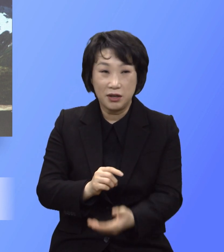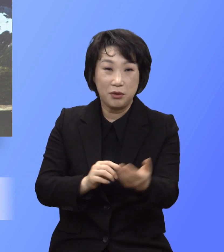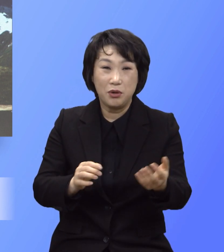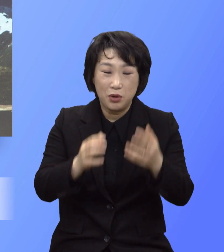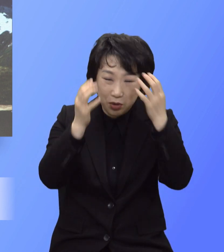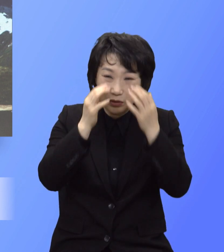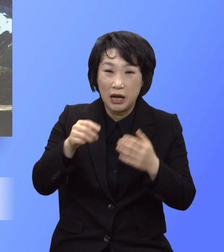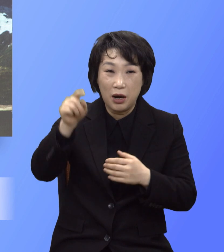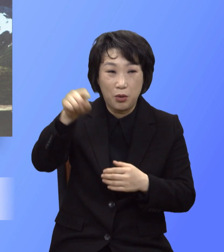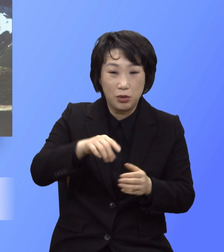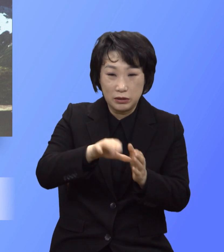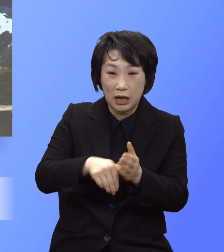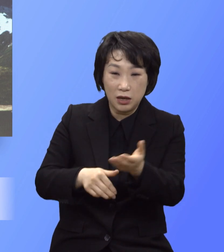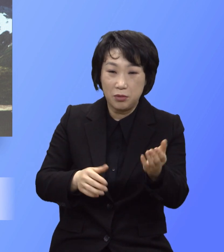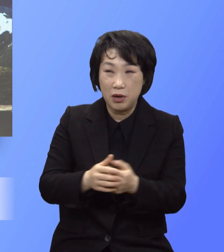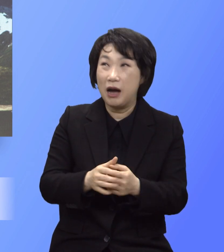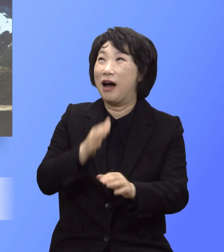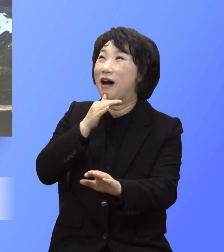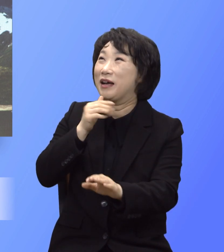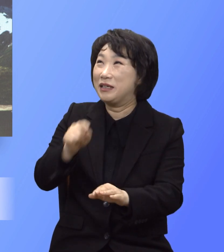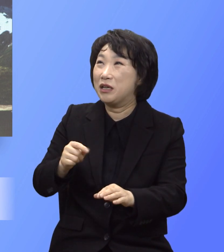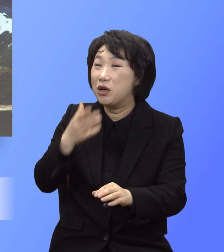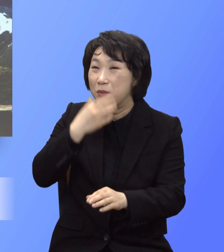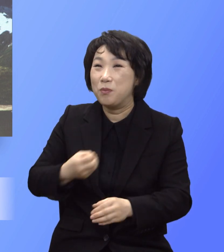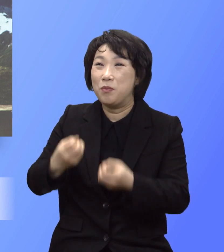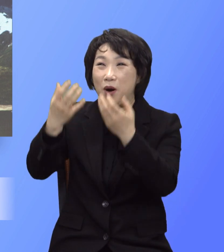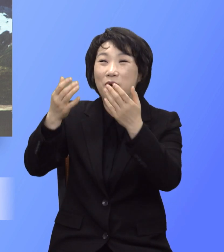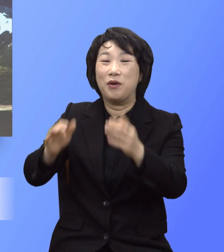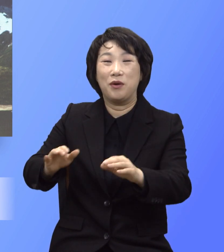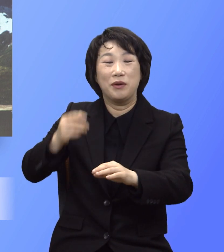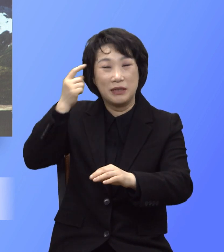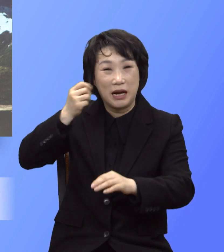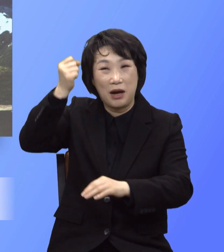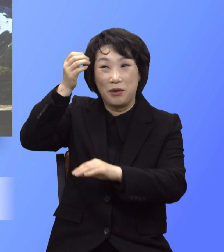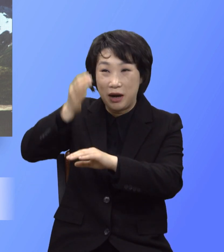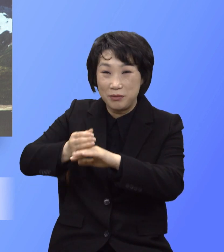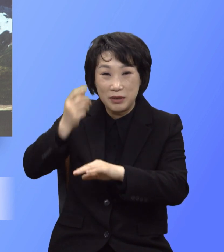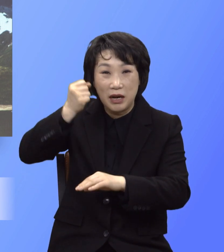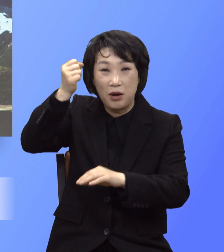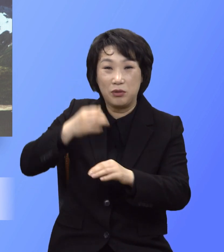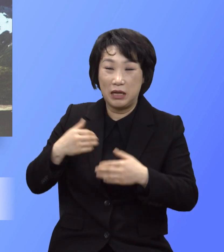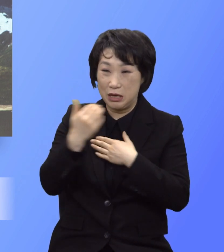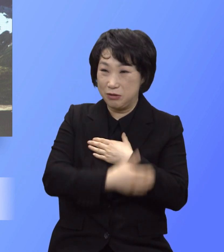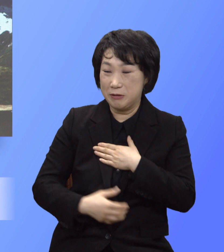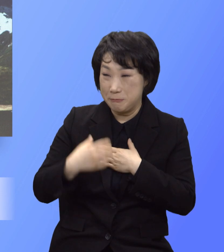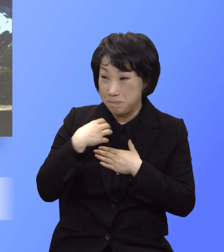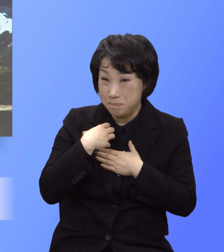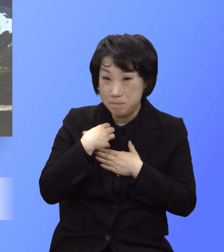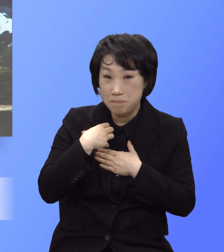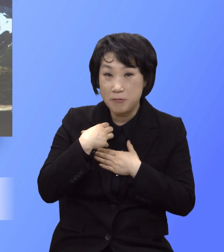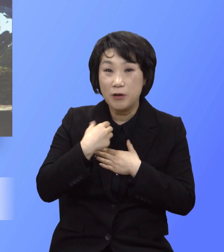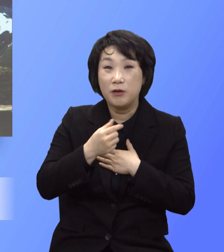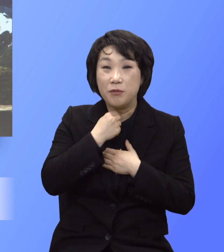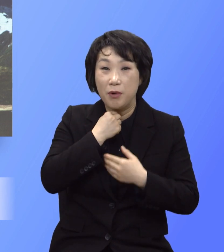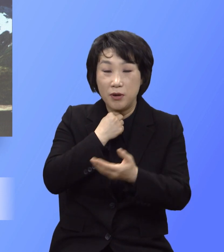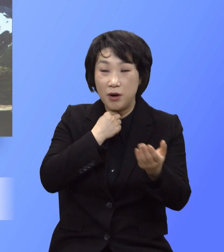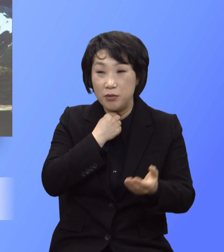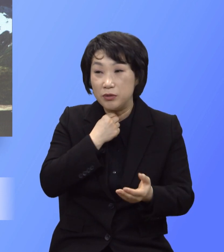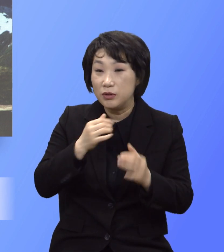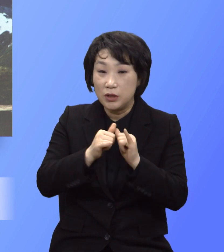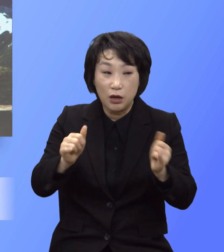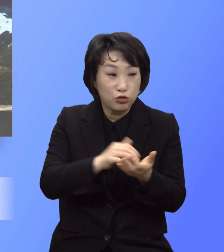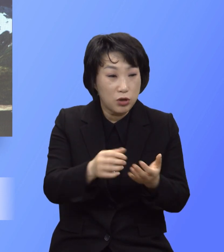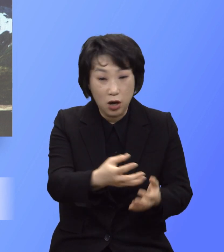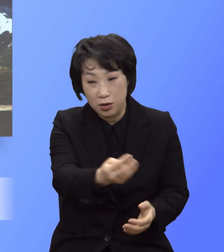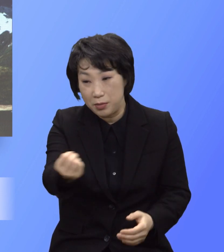오면 고난을 축복으로 알고 감사로 알고 내 육체에 채우려고 자원하는 자가